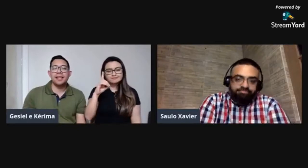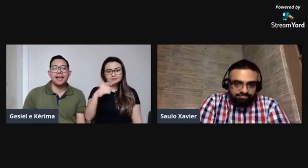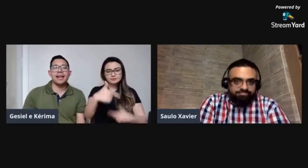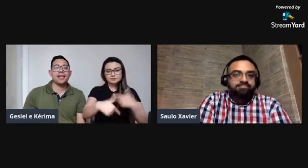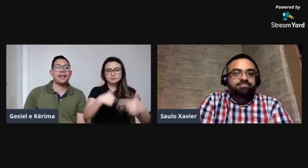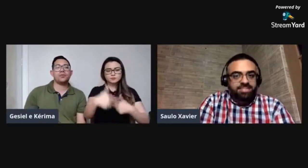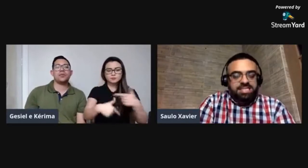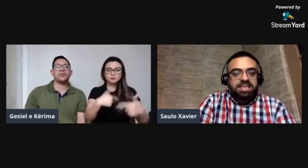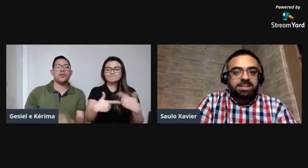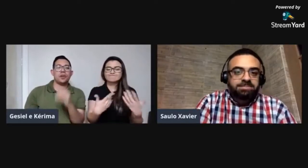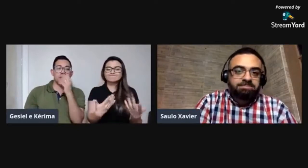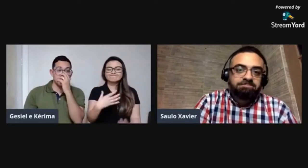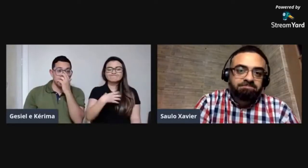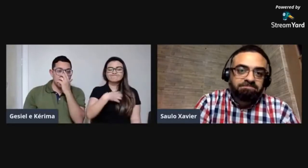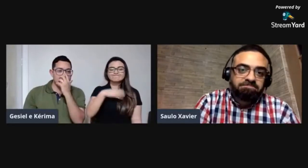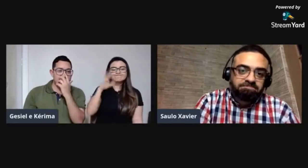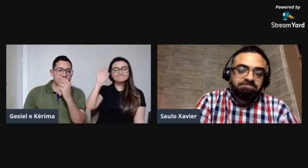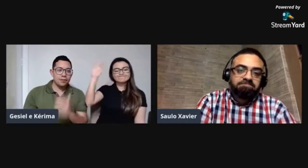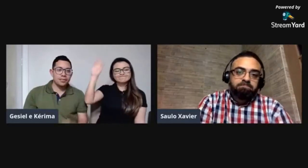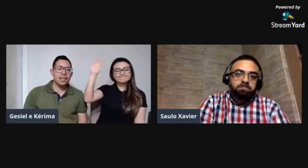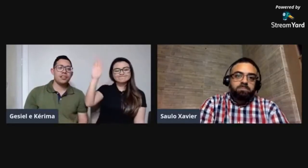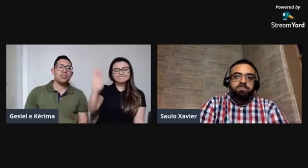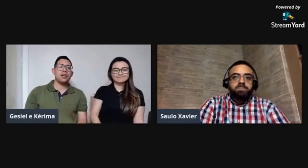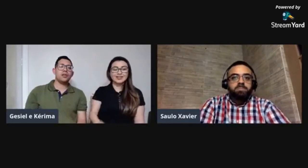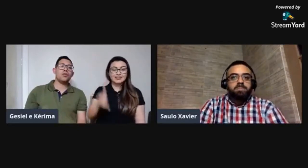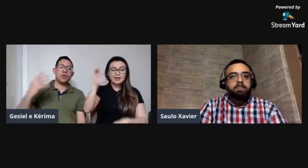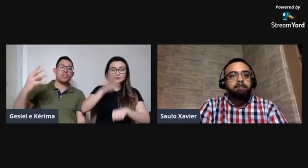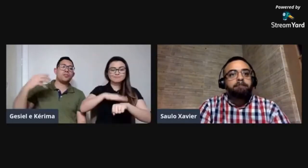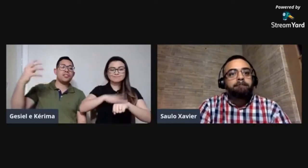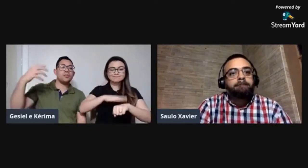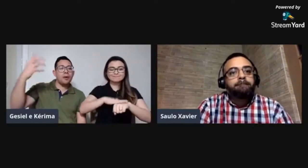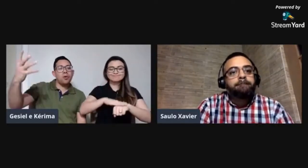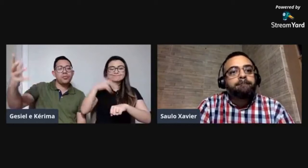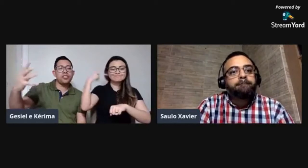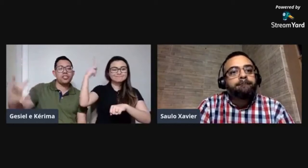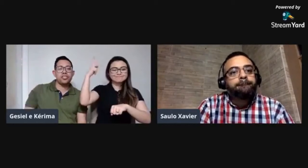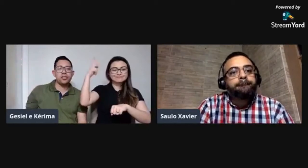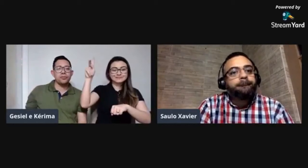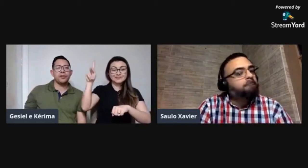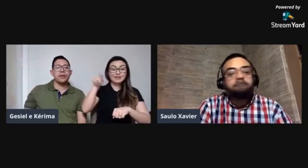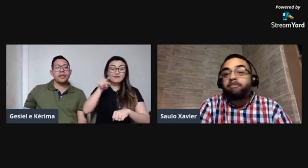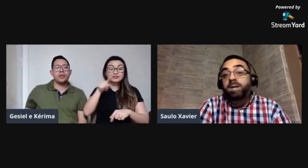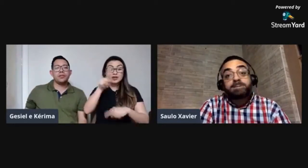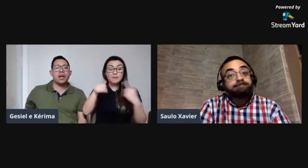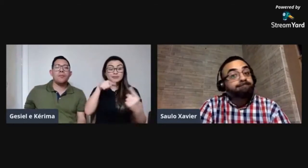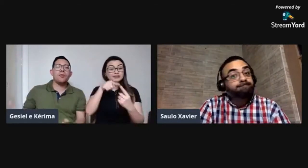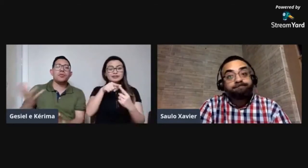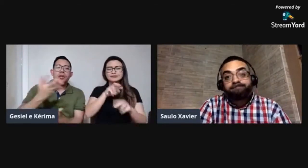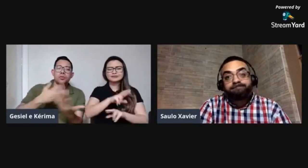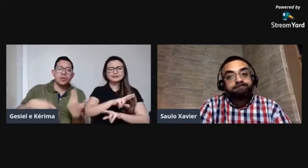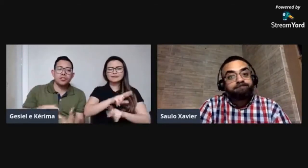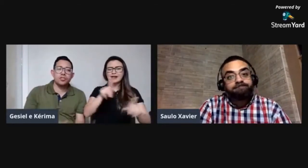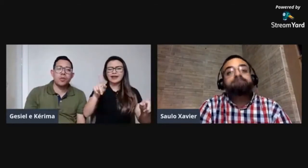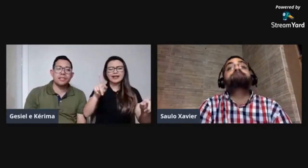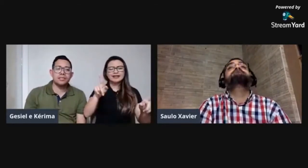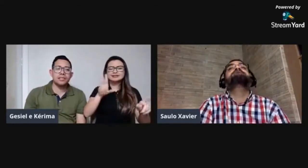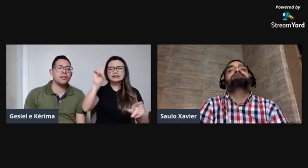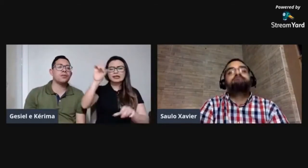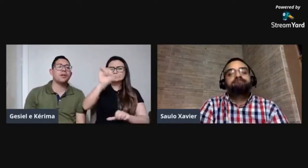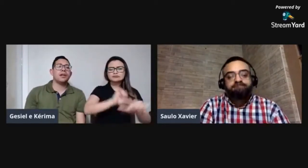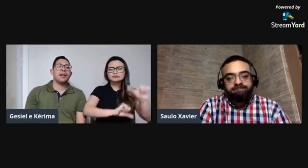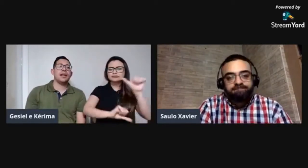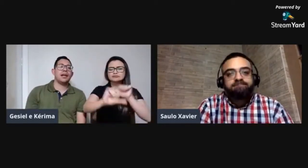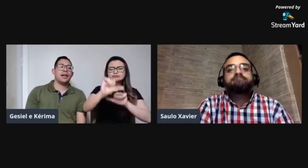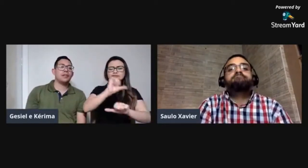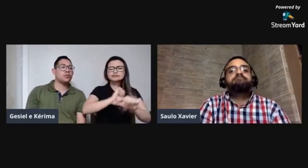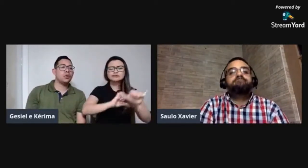meios de trabalhar, né, as suas formas. Você nem tinha ido com esse principal objetivo, Deus acabou mudando toda a